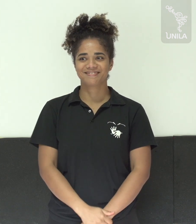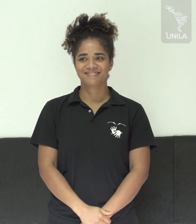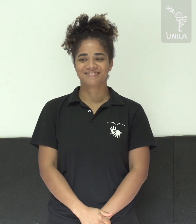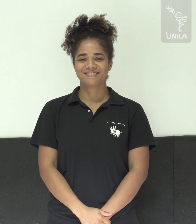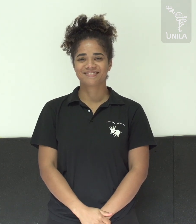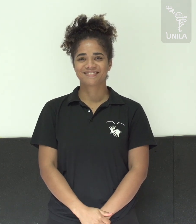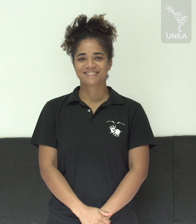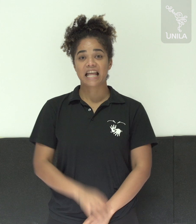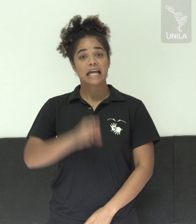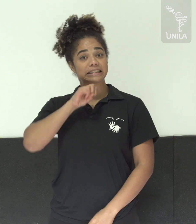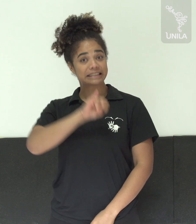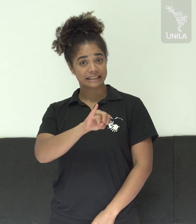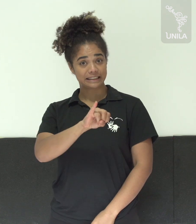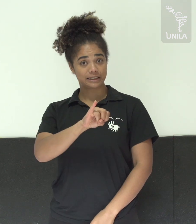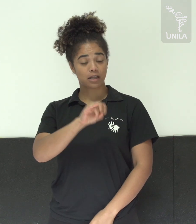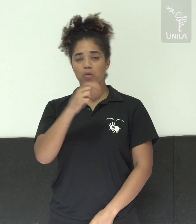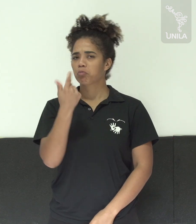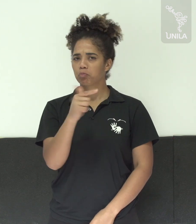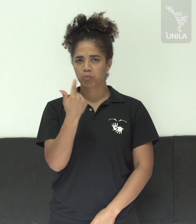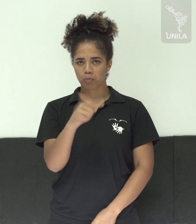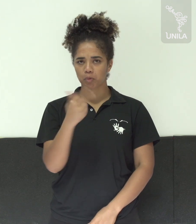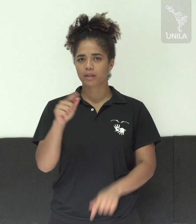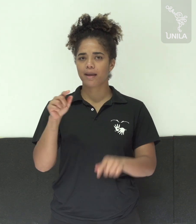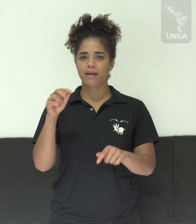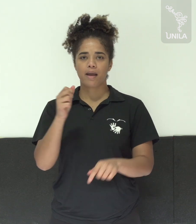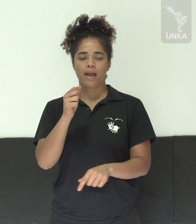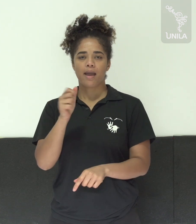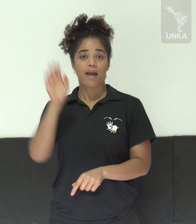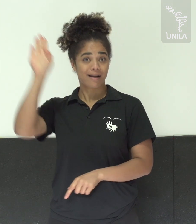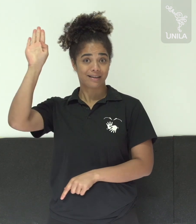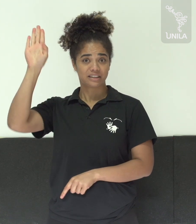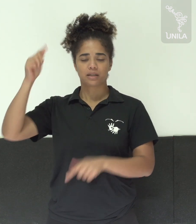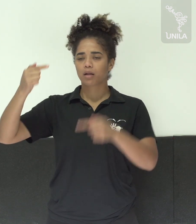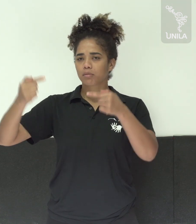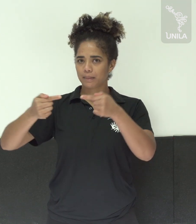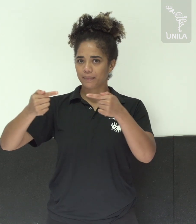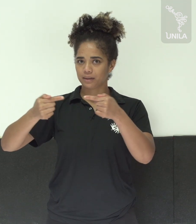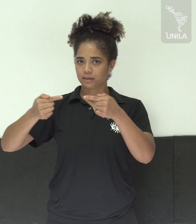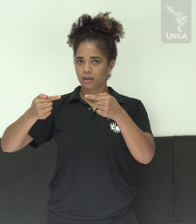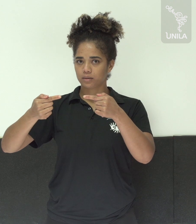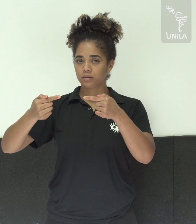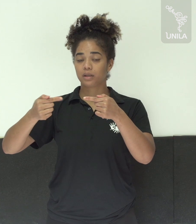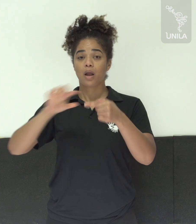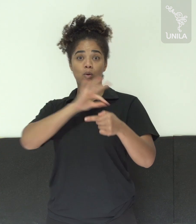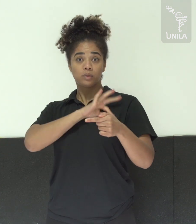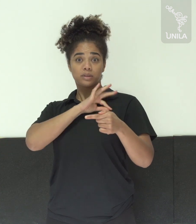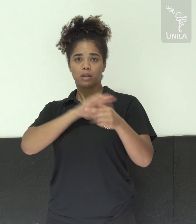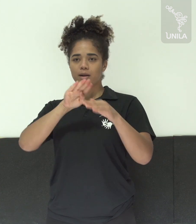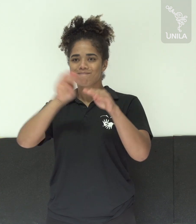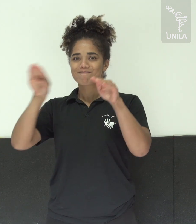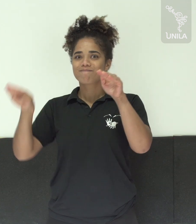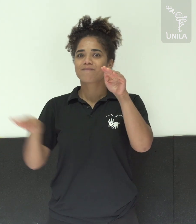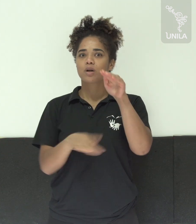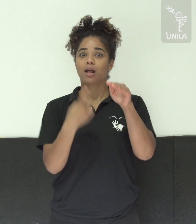Caso nenhum candidato empatado cumpra o requisito de possuir renda familiar inferior a 10 salários